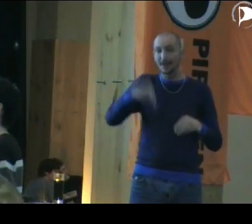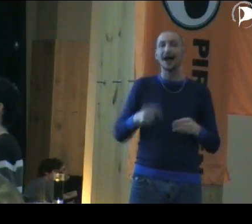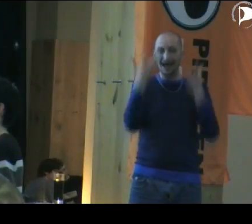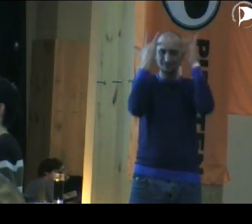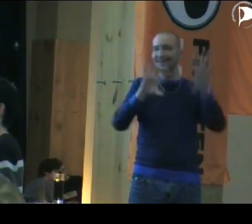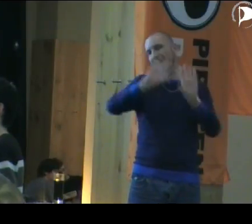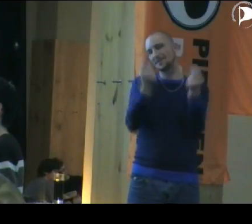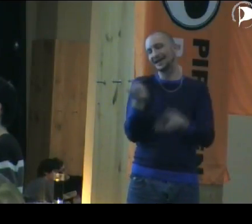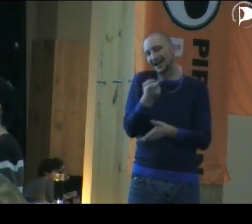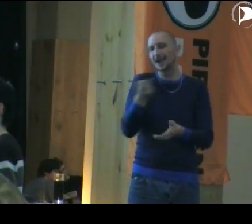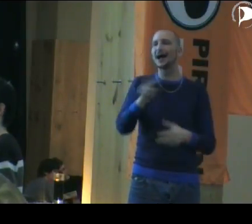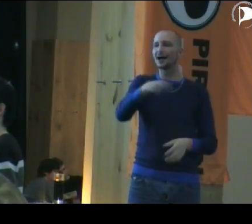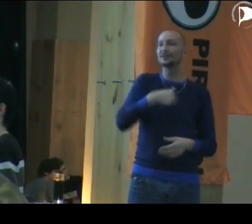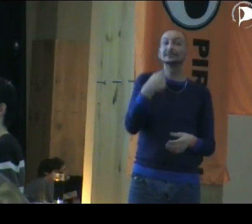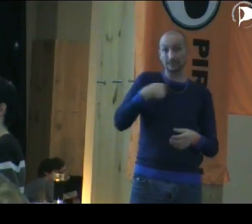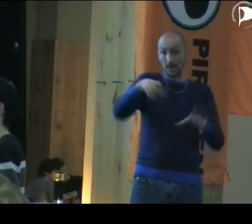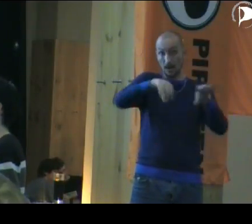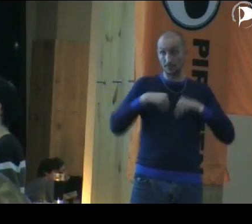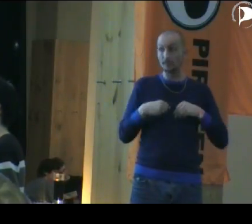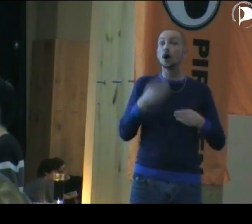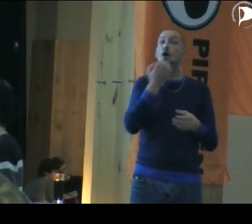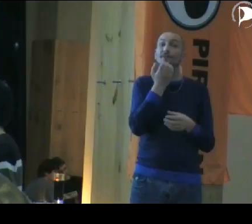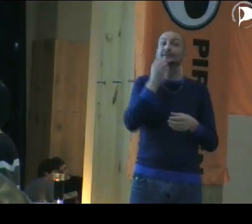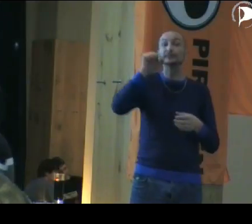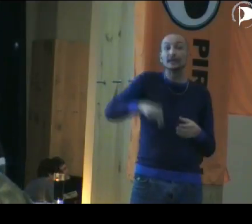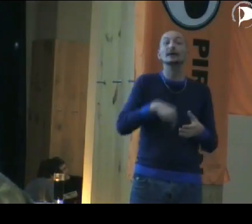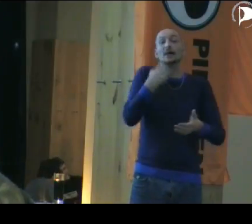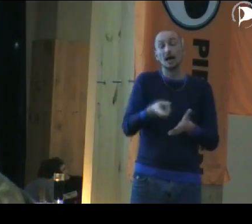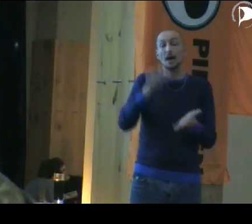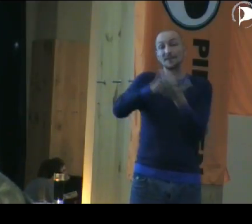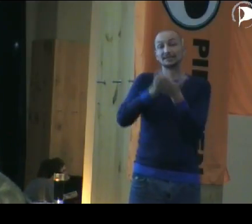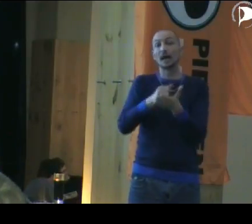ich lebe an und ich hoffe dass wir noch ein paar mitstreiter besser